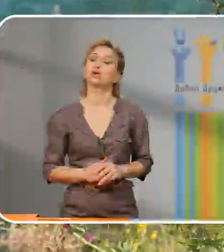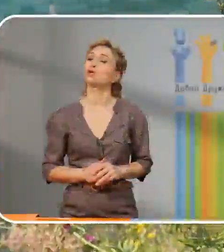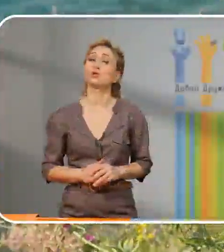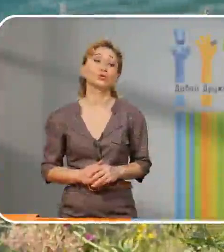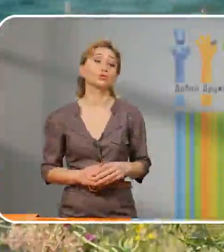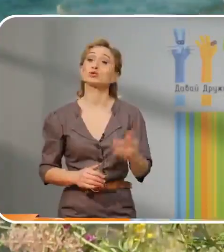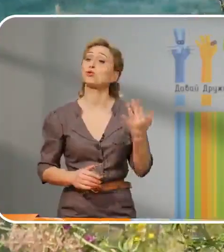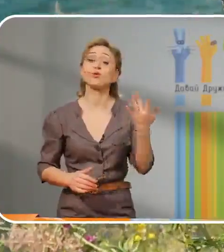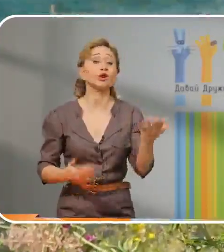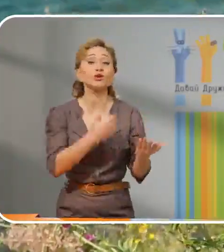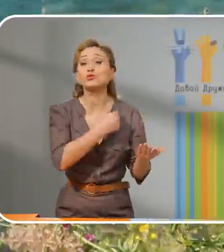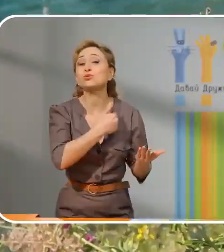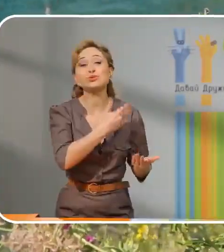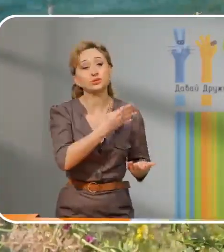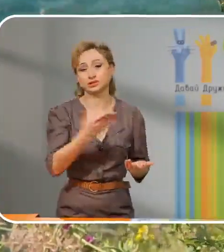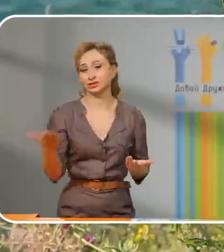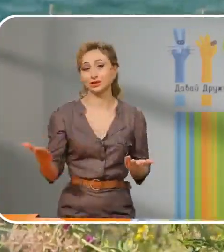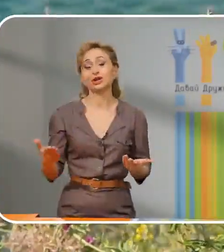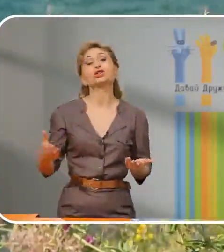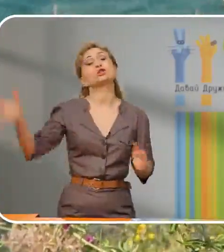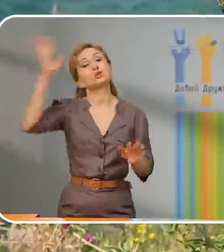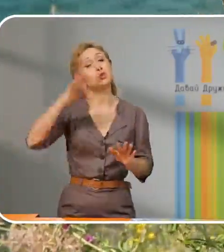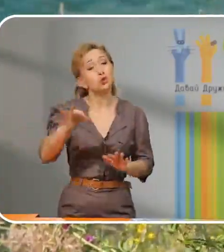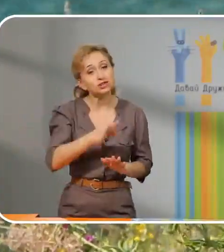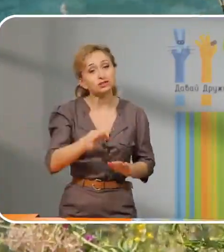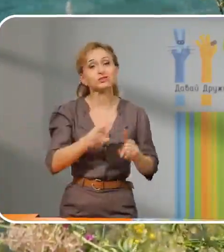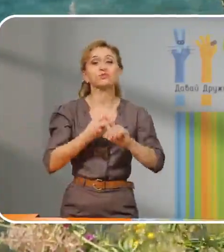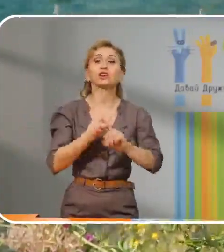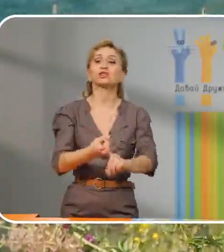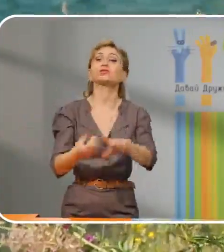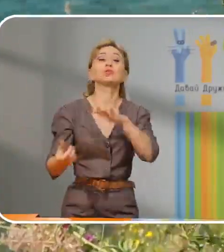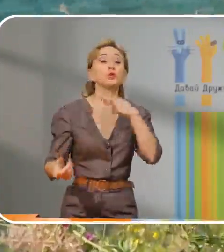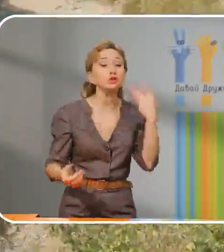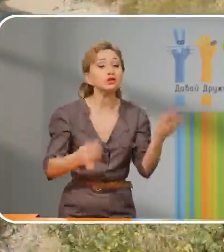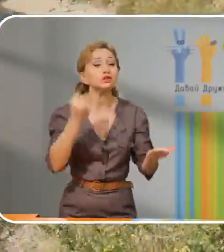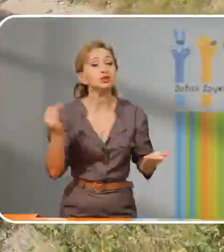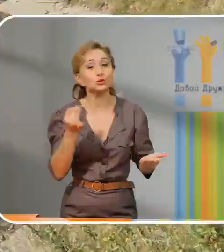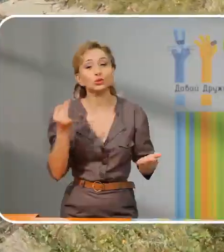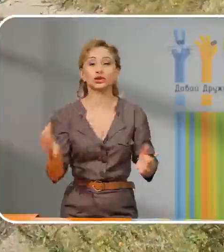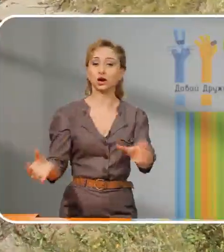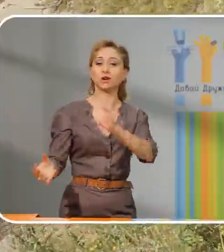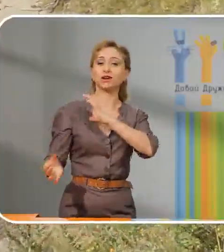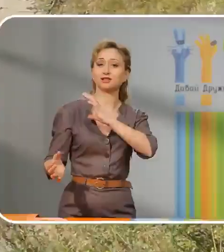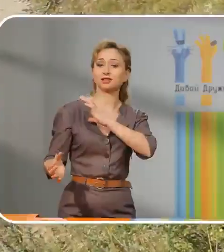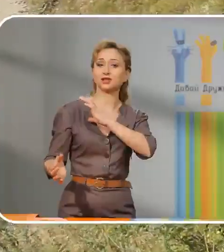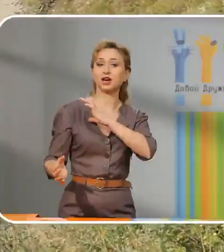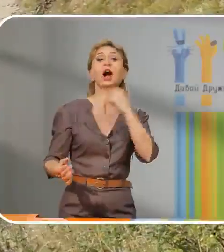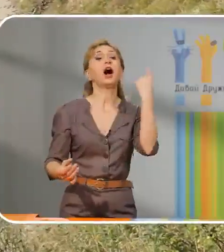О, сколько угодно! С озером связано множество историй о богатствах.